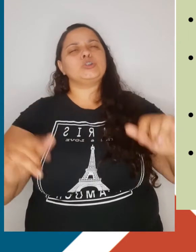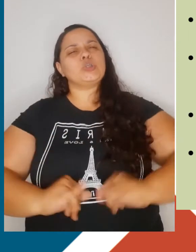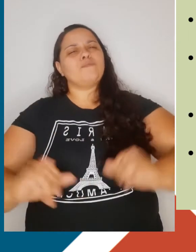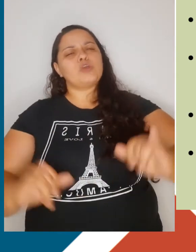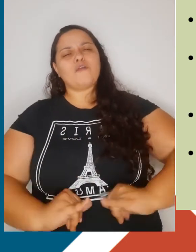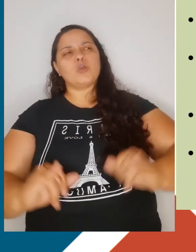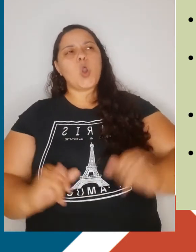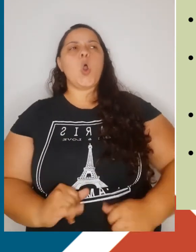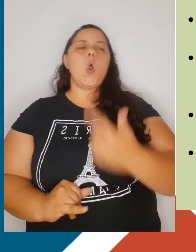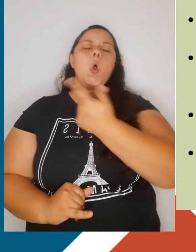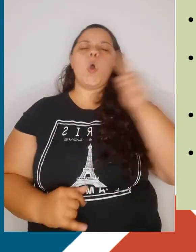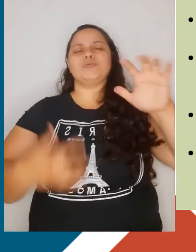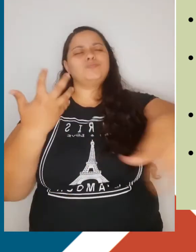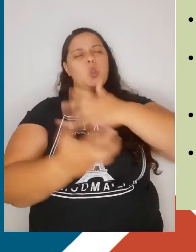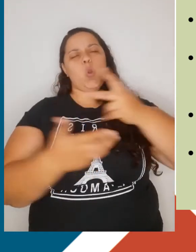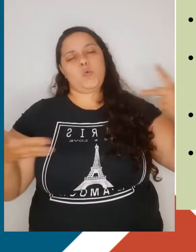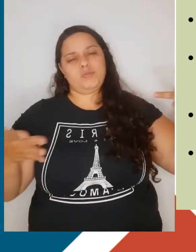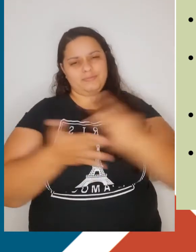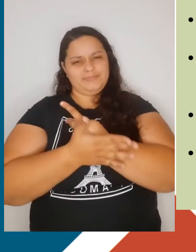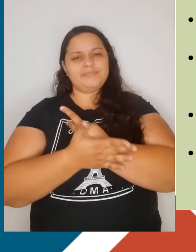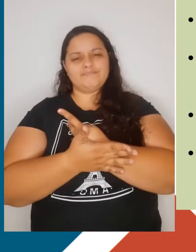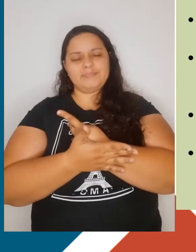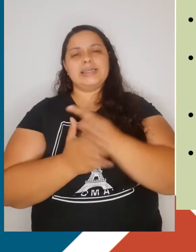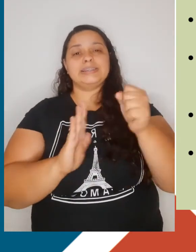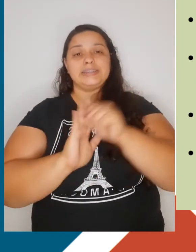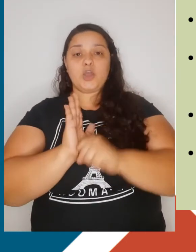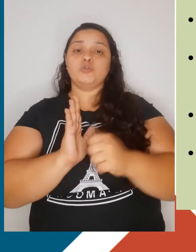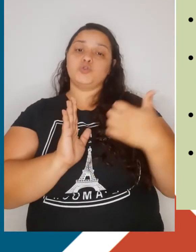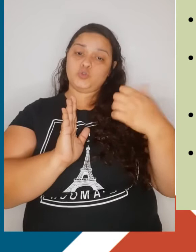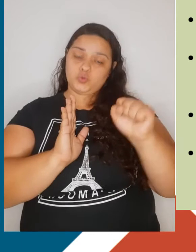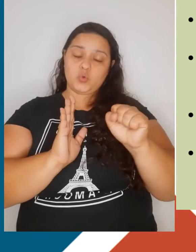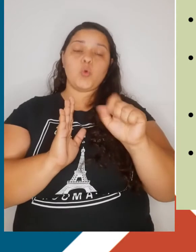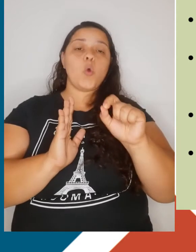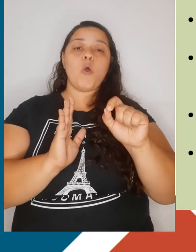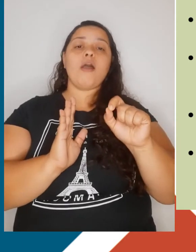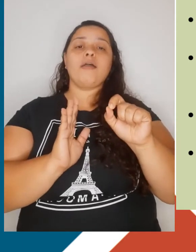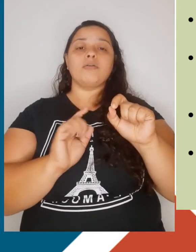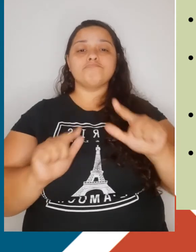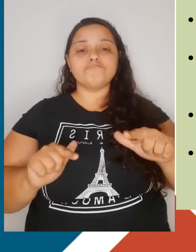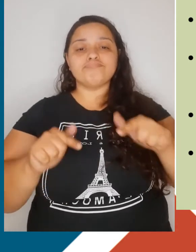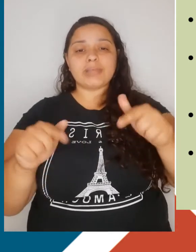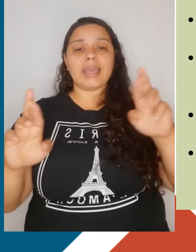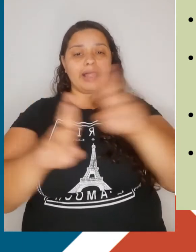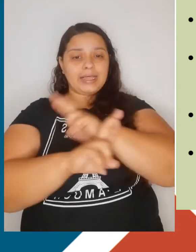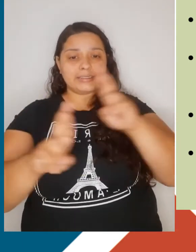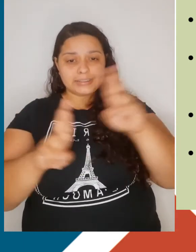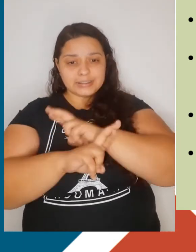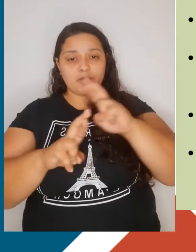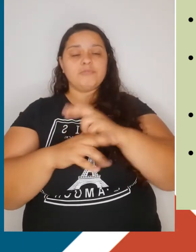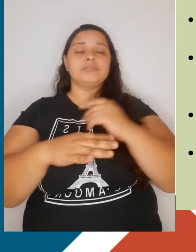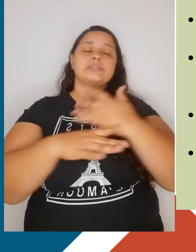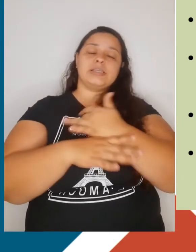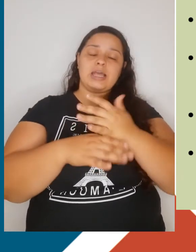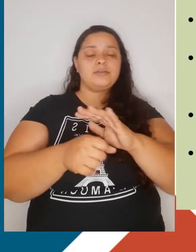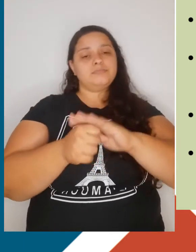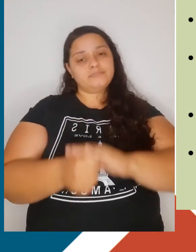e etc., fizeram com que outras rebeliões acontecessem ainda no século XVIII, o que fez com que a